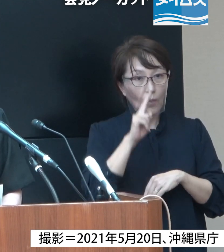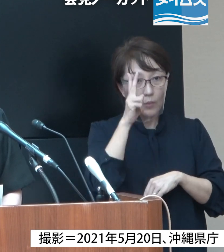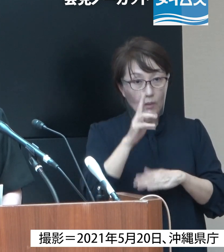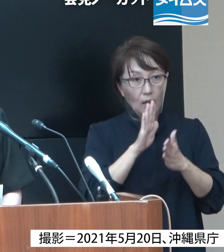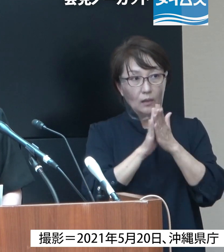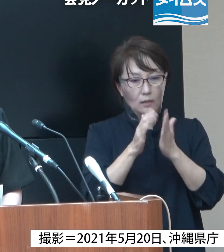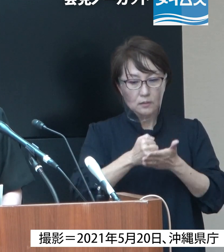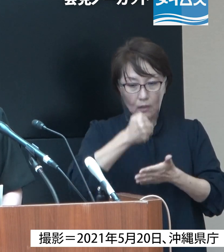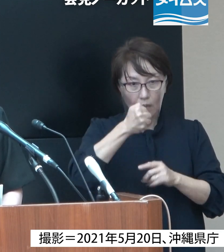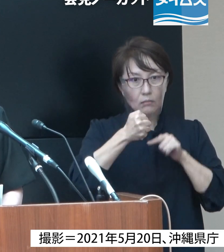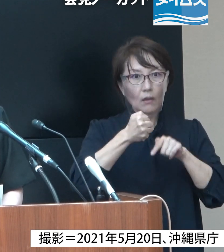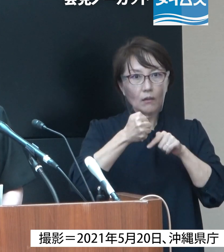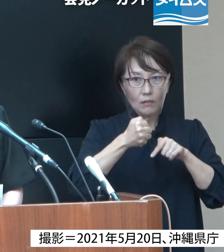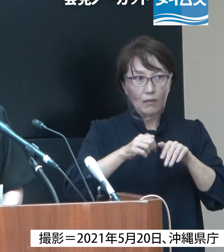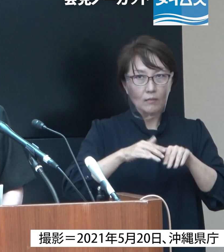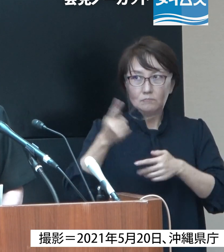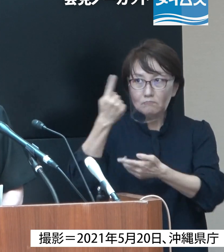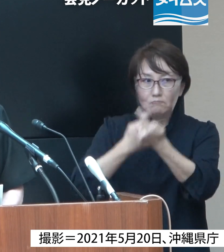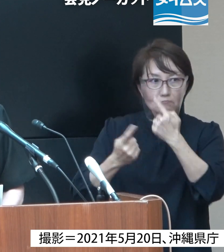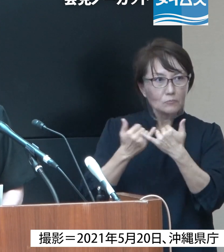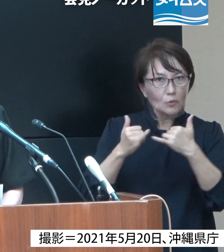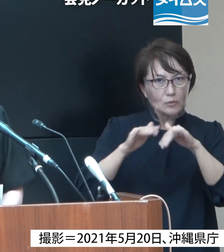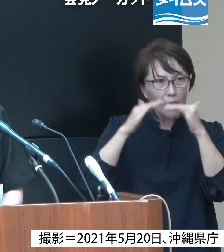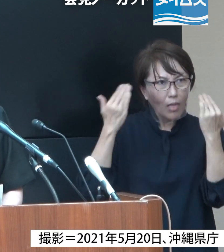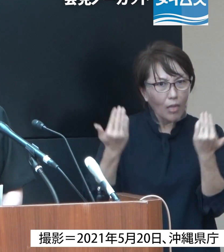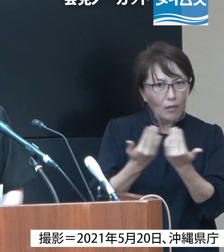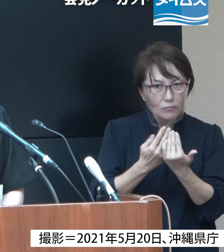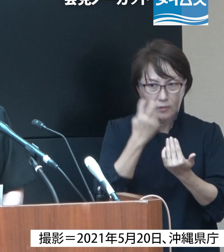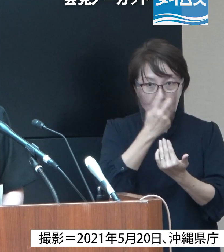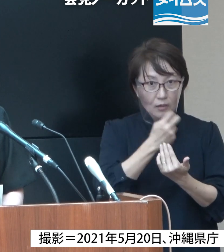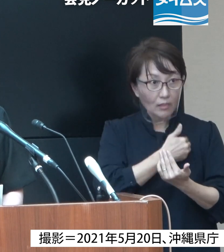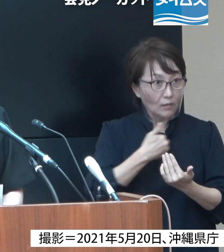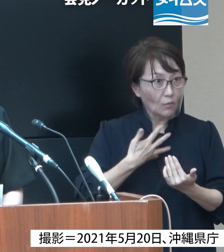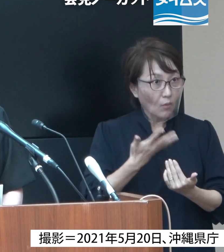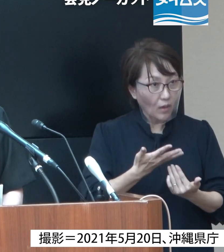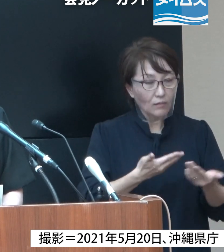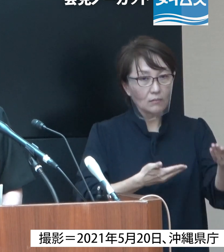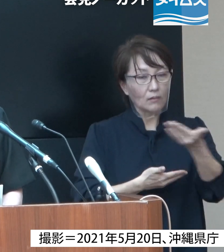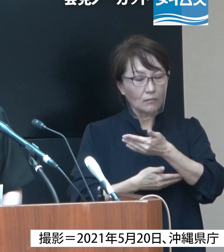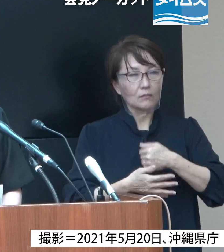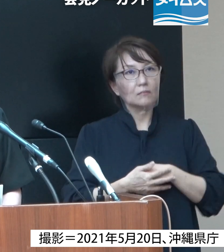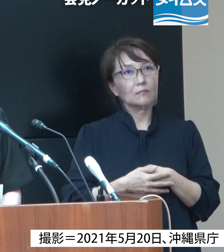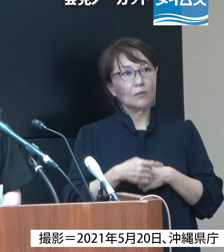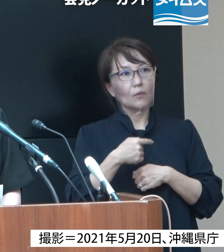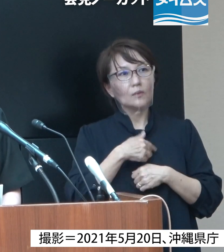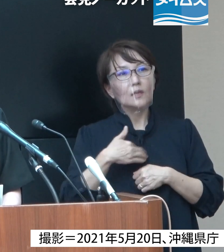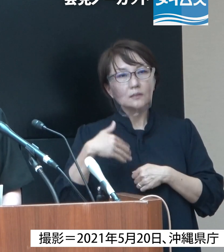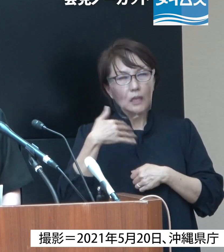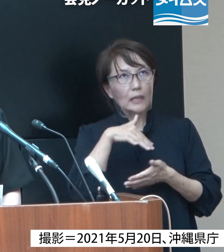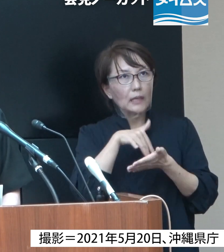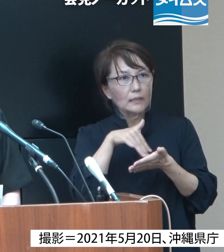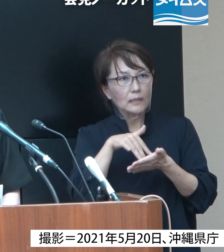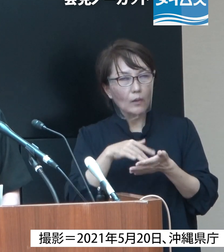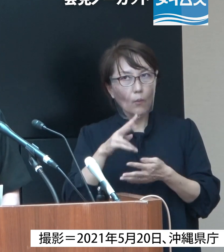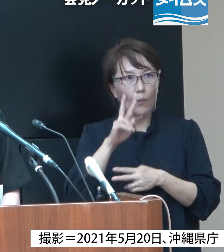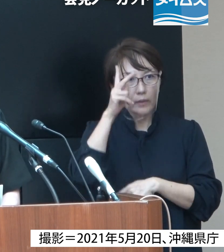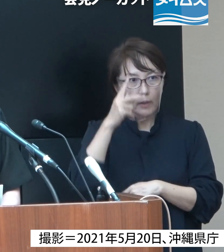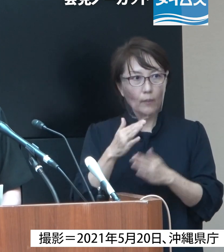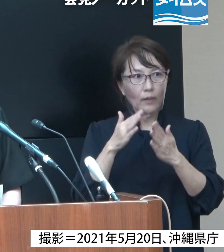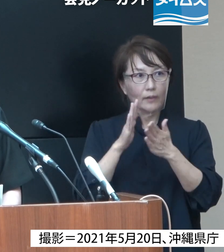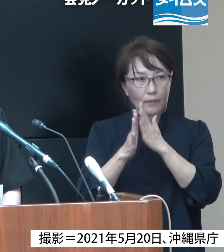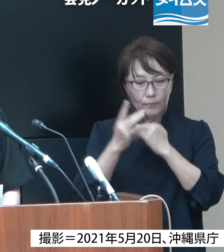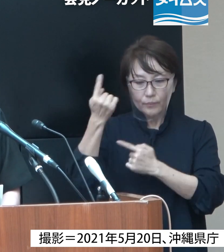のようなことというのは、実際、実況可能なんでしょうか。 あの私たちも現実的に計算をしてみました、来日する方の